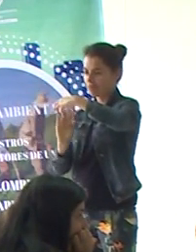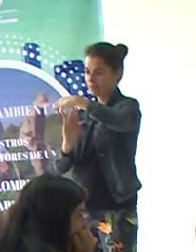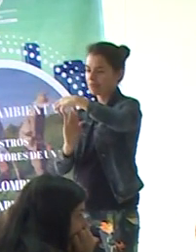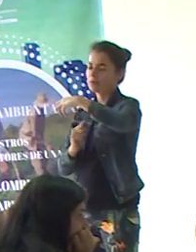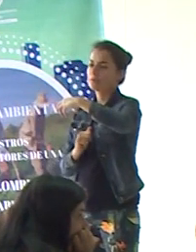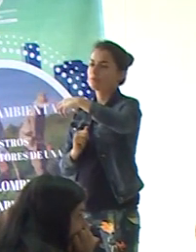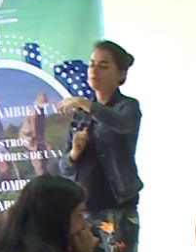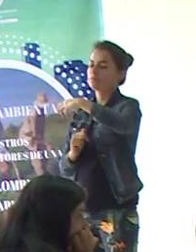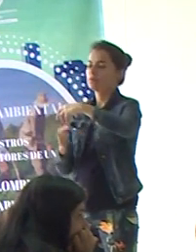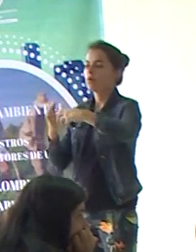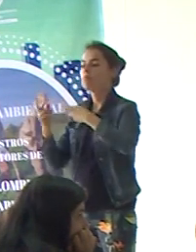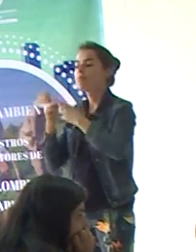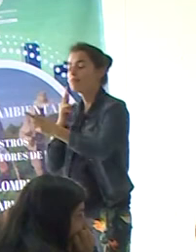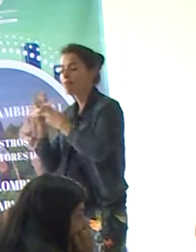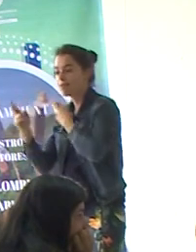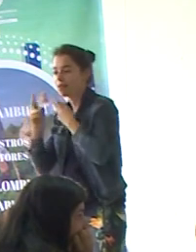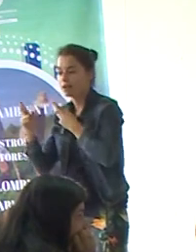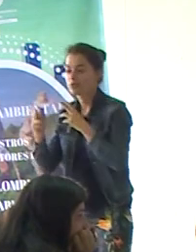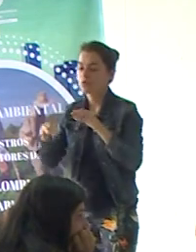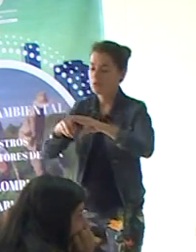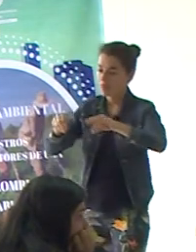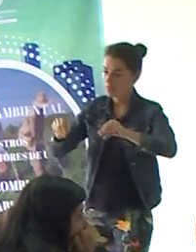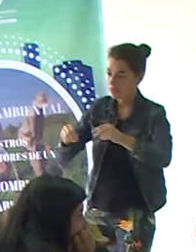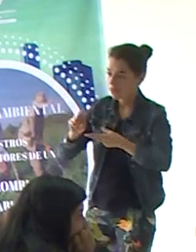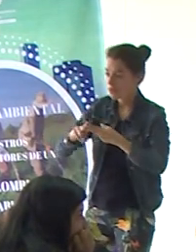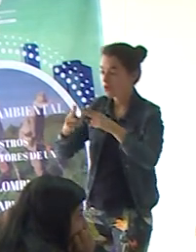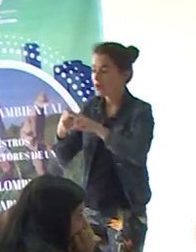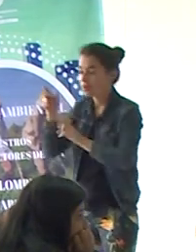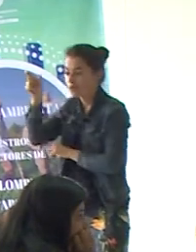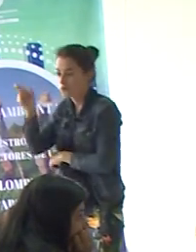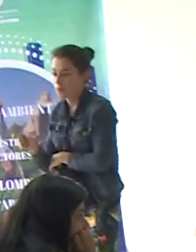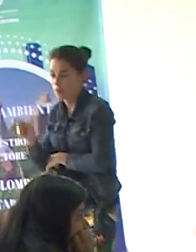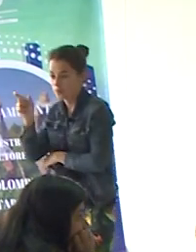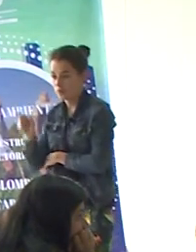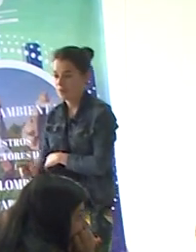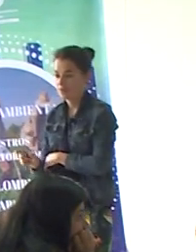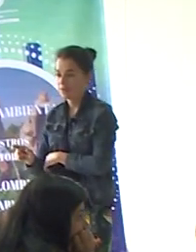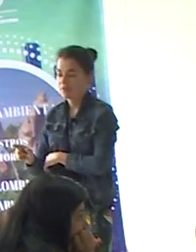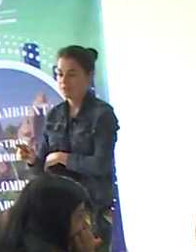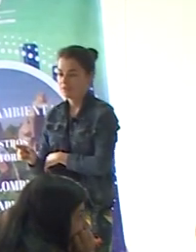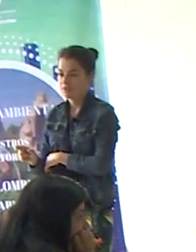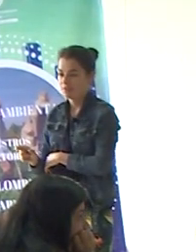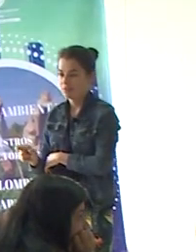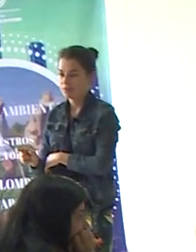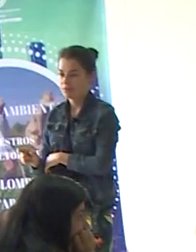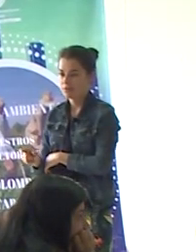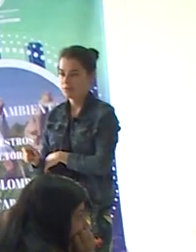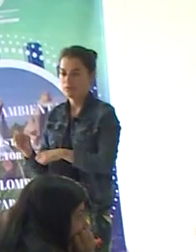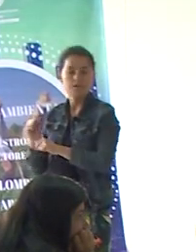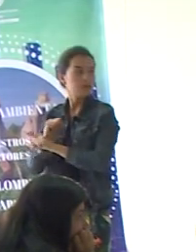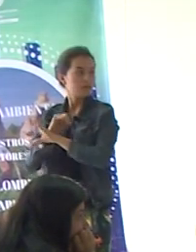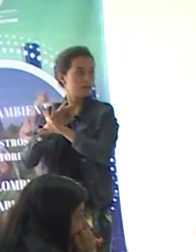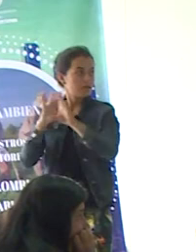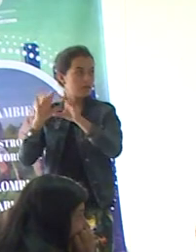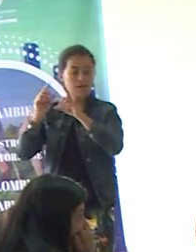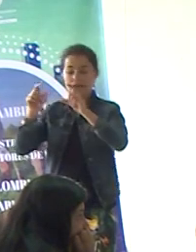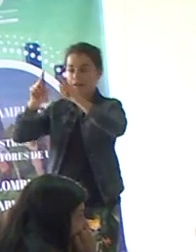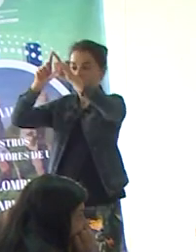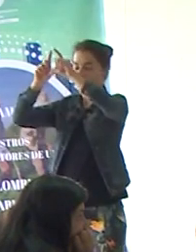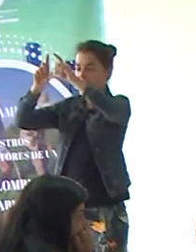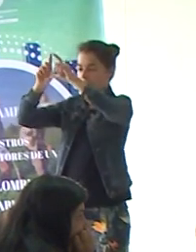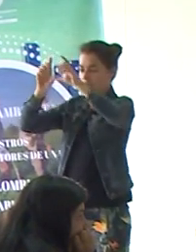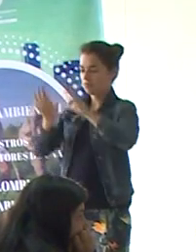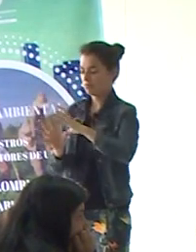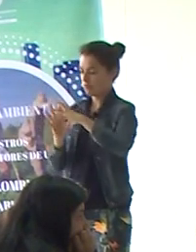territorio debería dar origen a nuevas vidas oa nuevas vías en ese sentido en la parte de arriba del